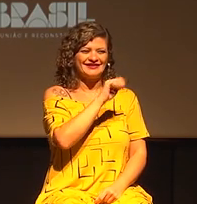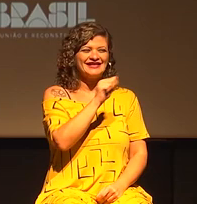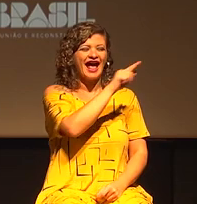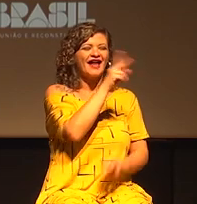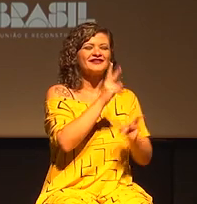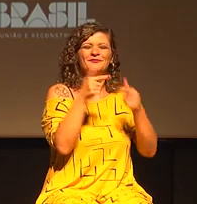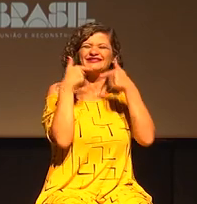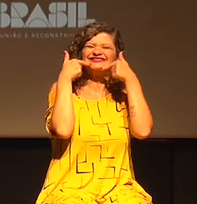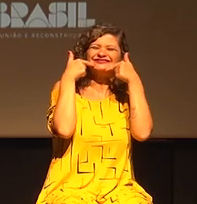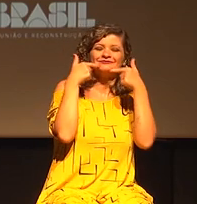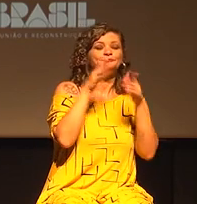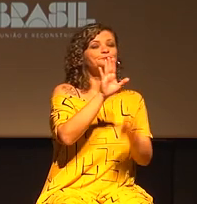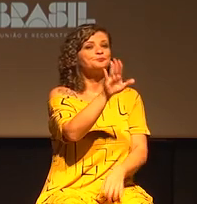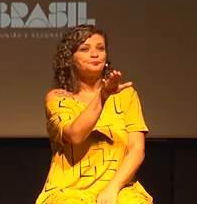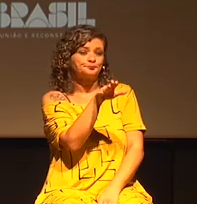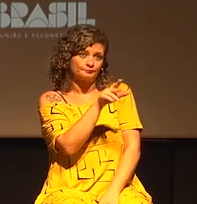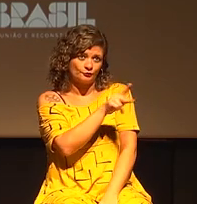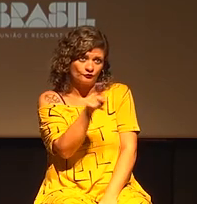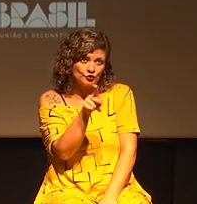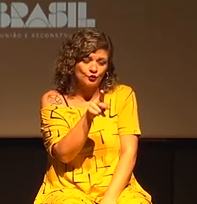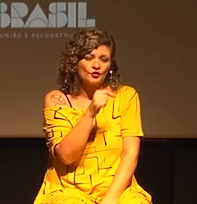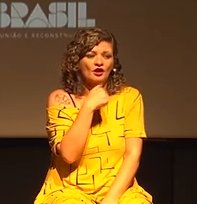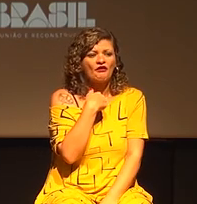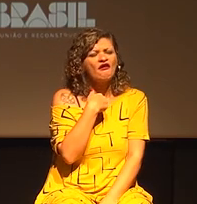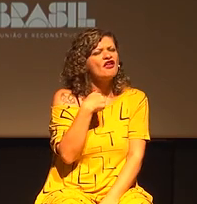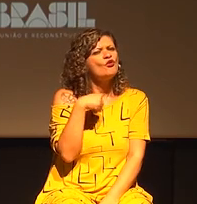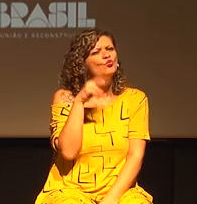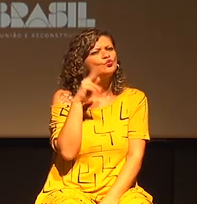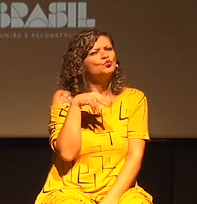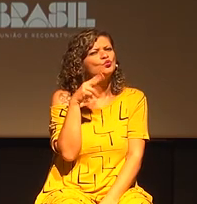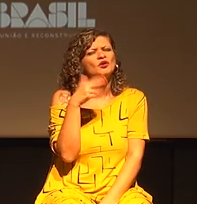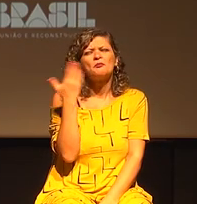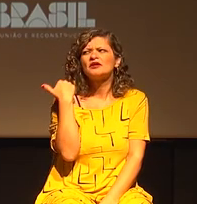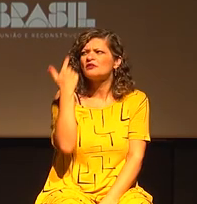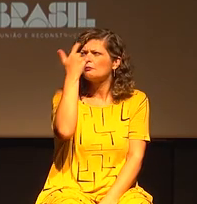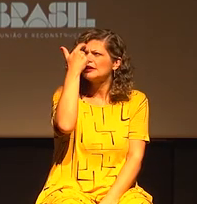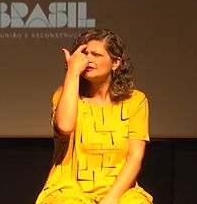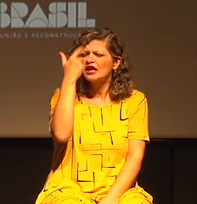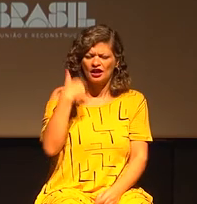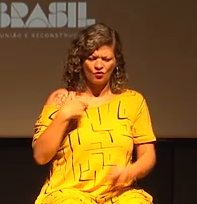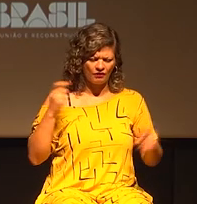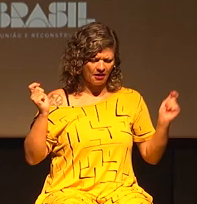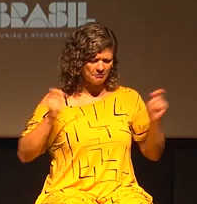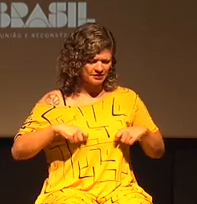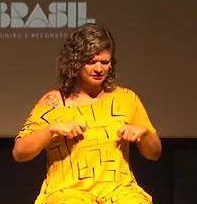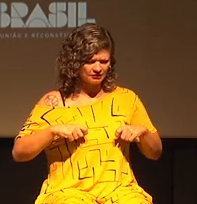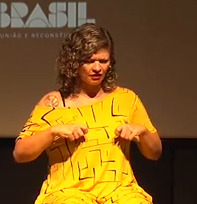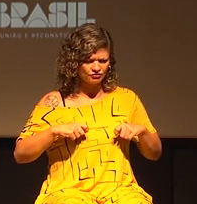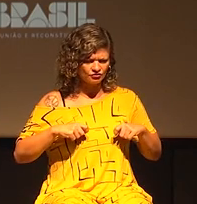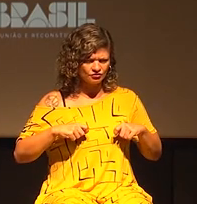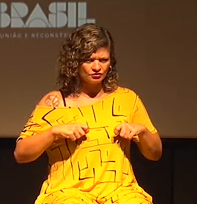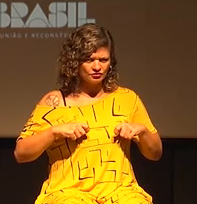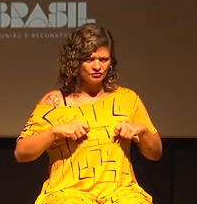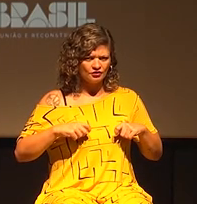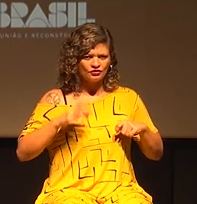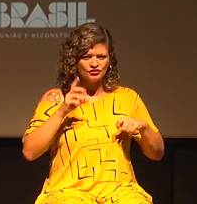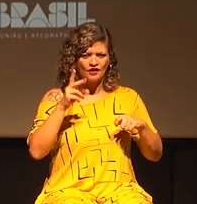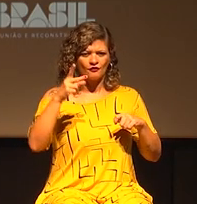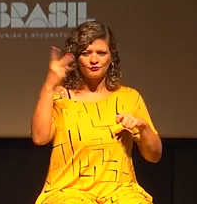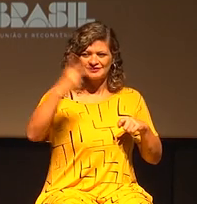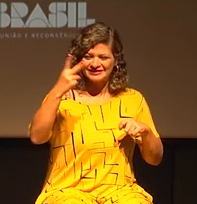sorriso ela professora eu nunca imaginei que eu tinha uma capacidade e eu já tô indo pro segundo